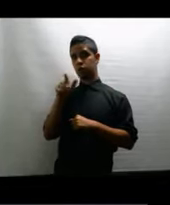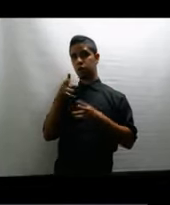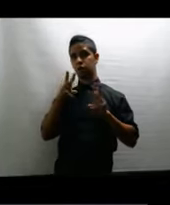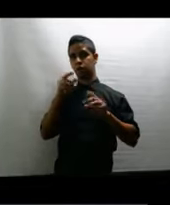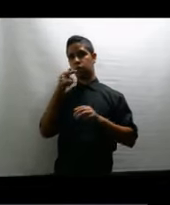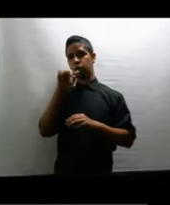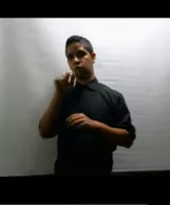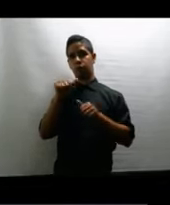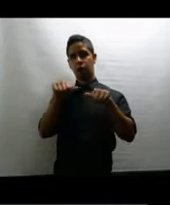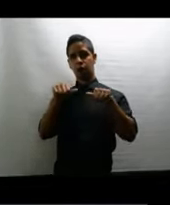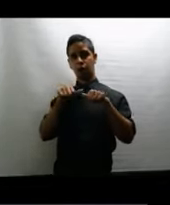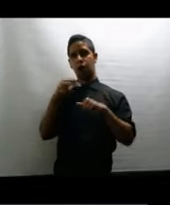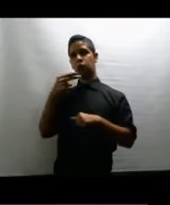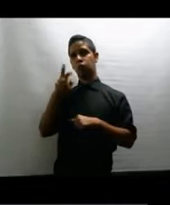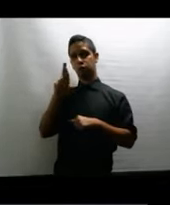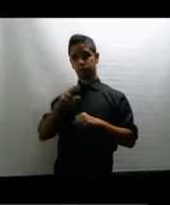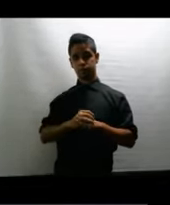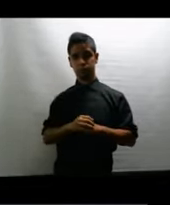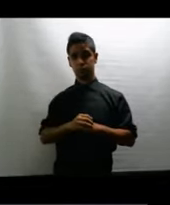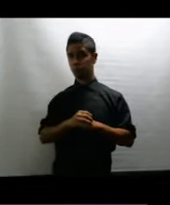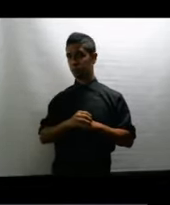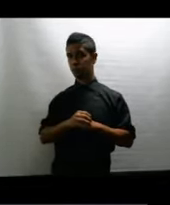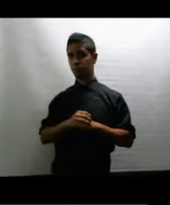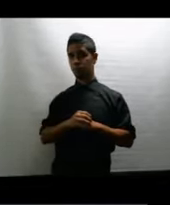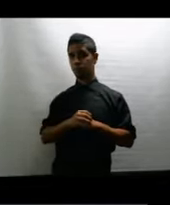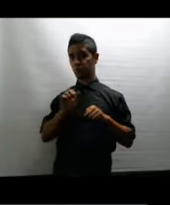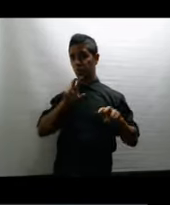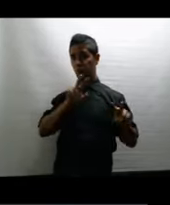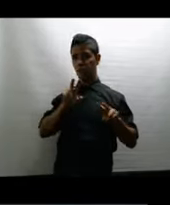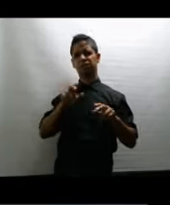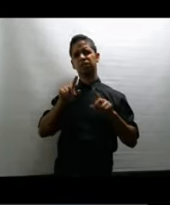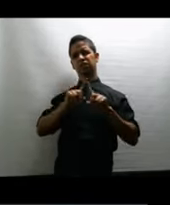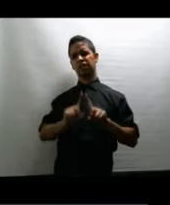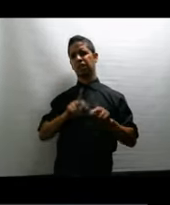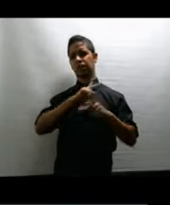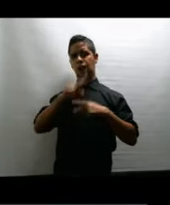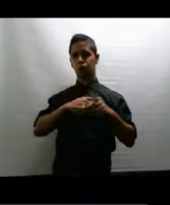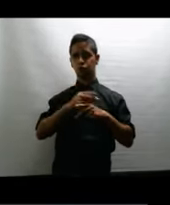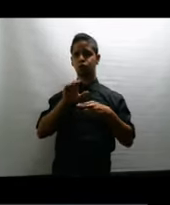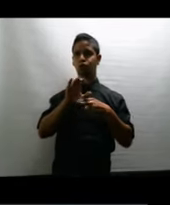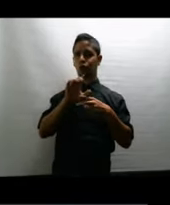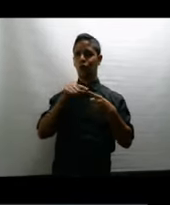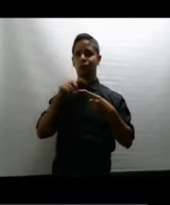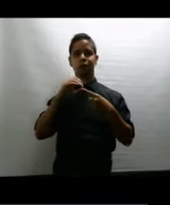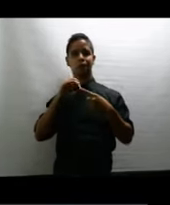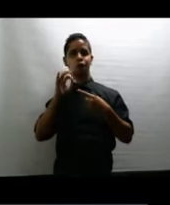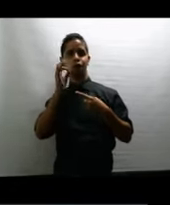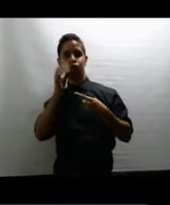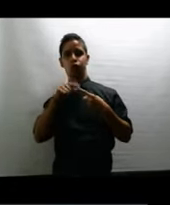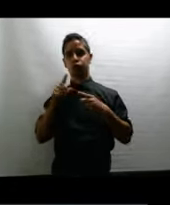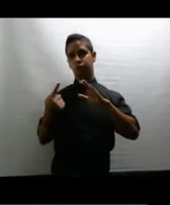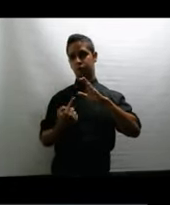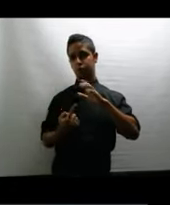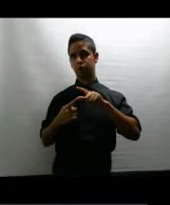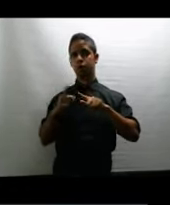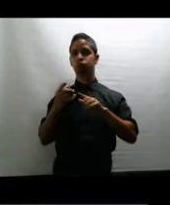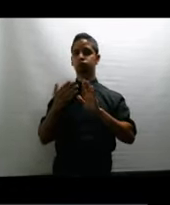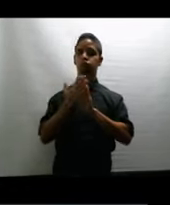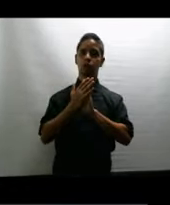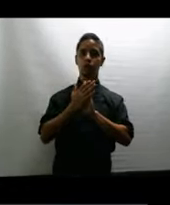Guayama, en Atorrey. Allí verás una amplia variedad de delicias con chocolate, frutas, batidos,